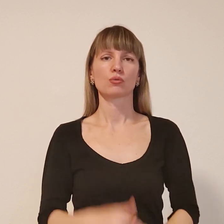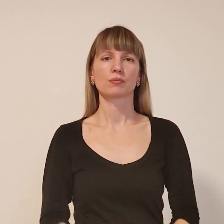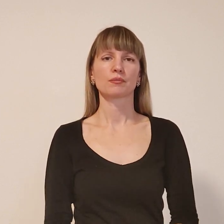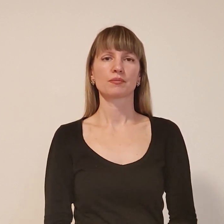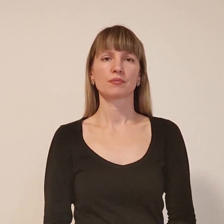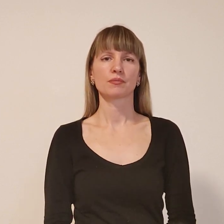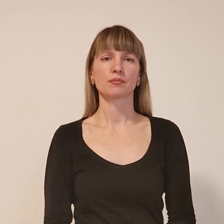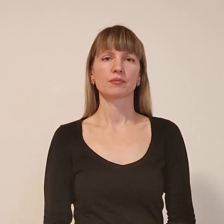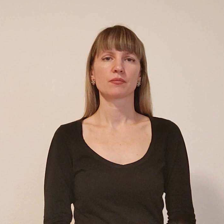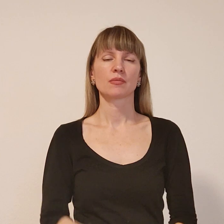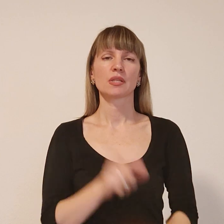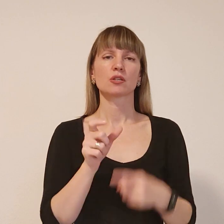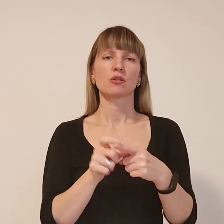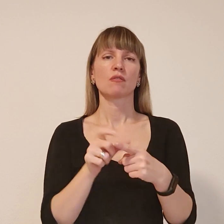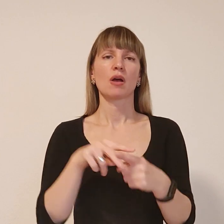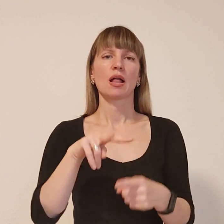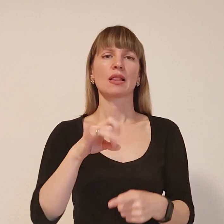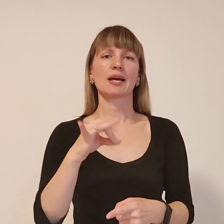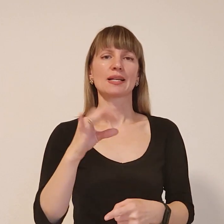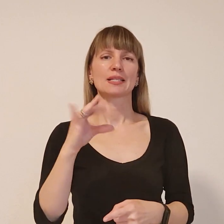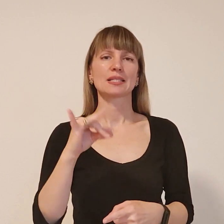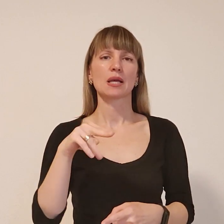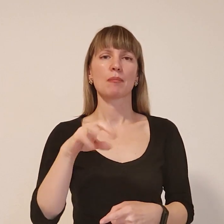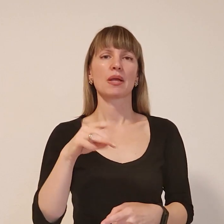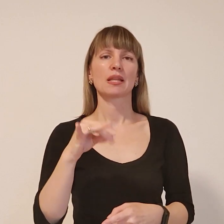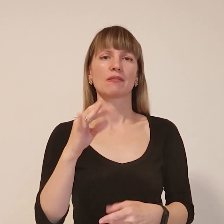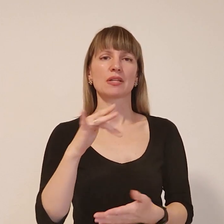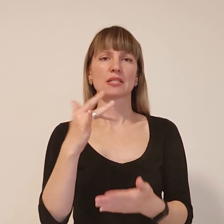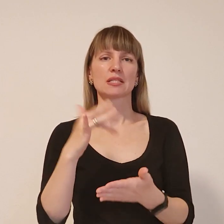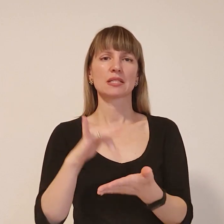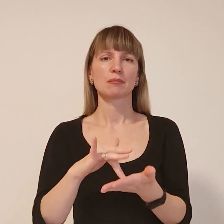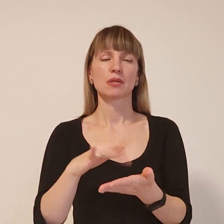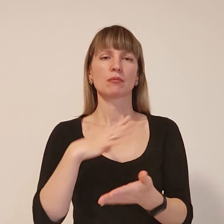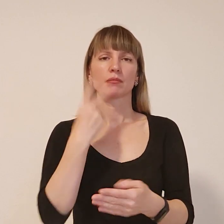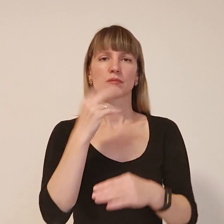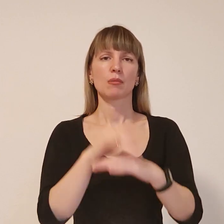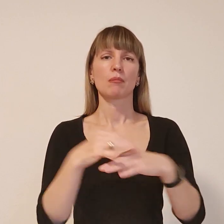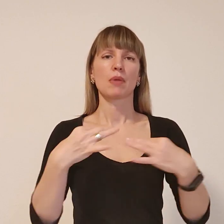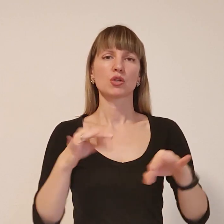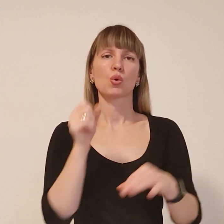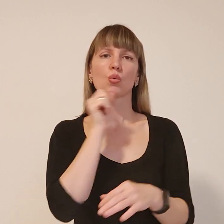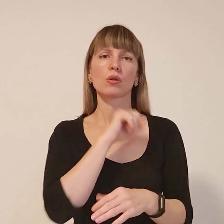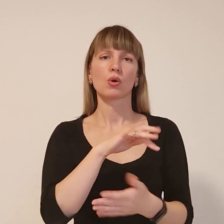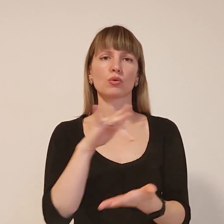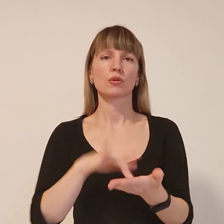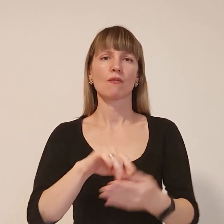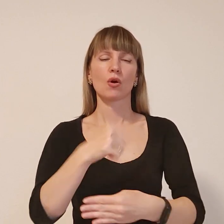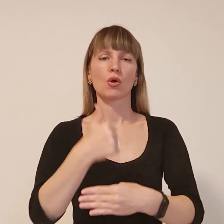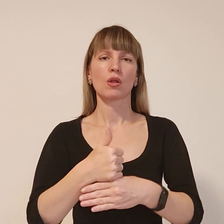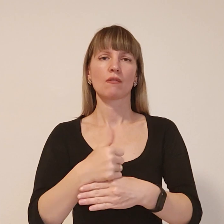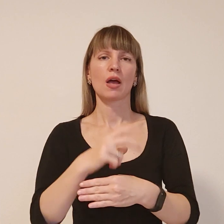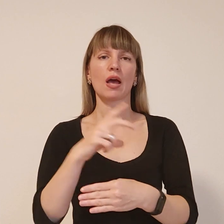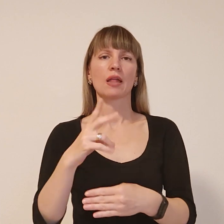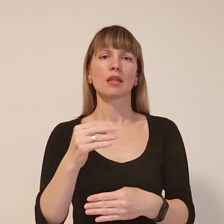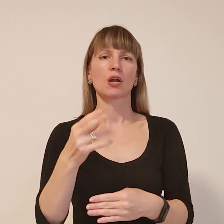За словами Лариси Петрівни, у середмісті була помічена автівка викраденого міського голови Енергодара Євгена